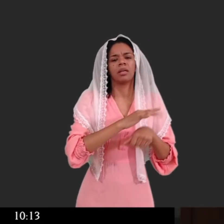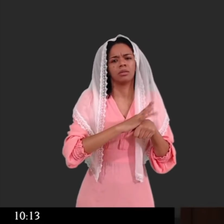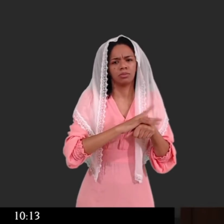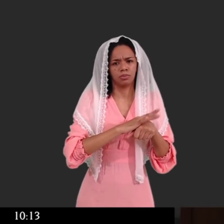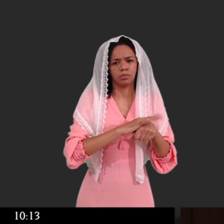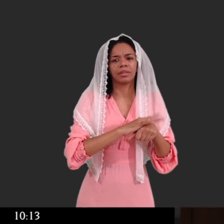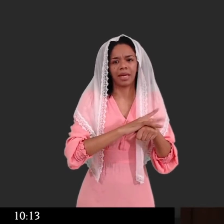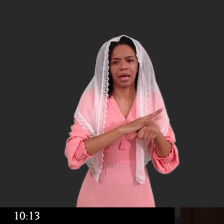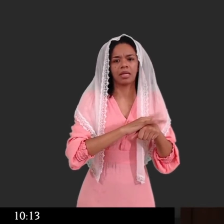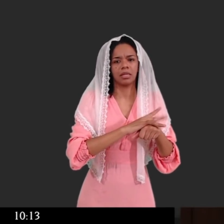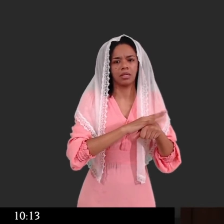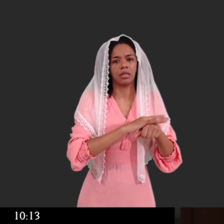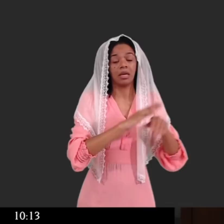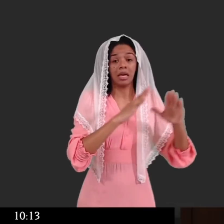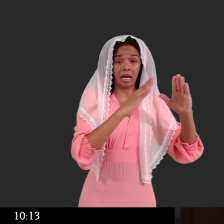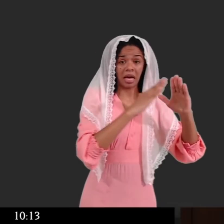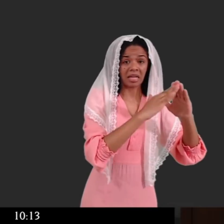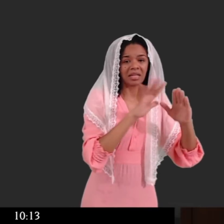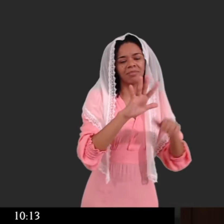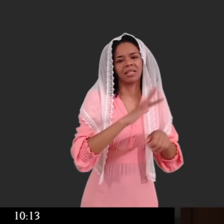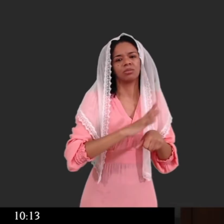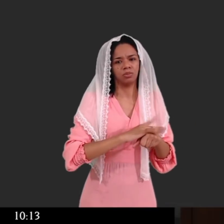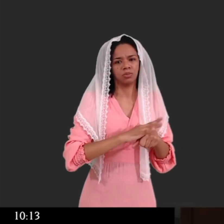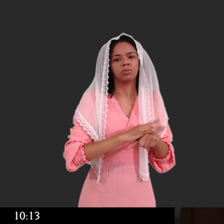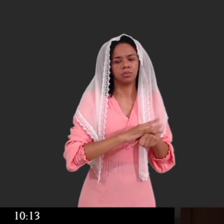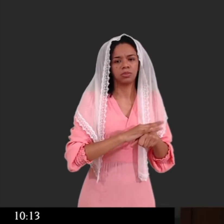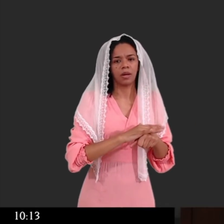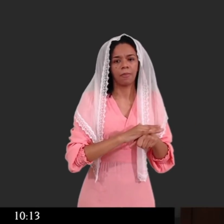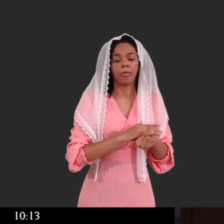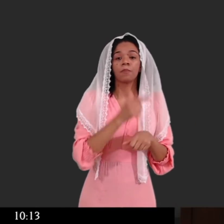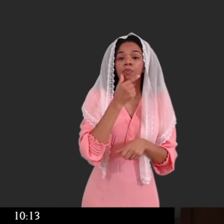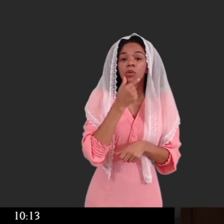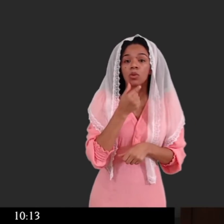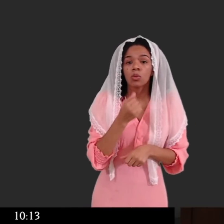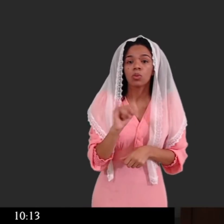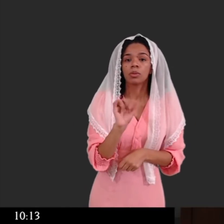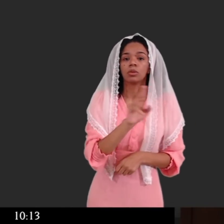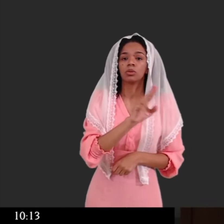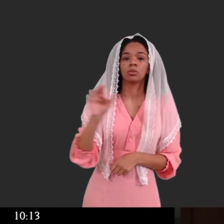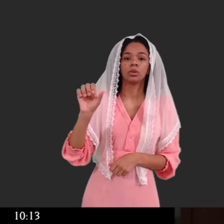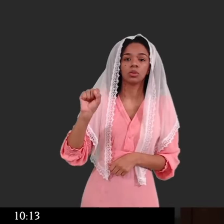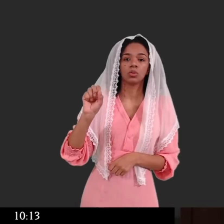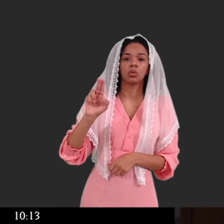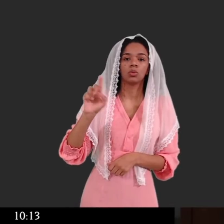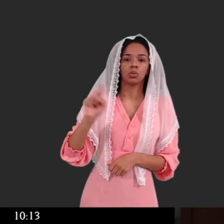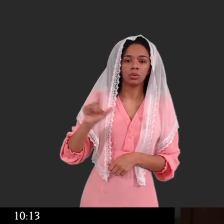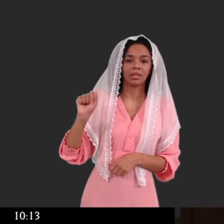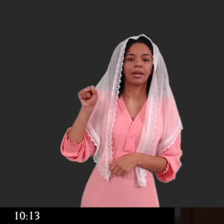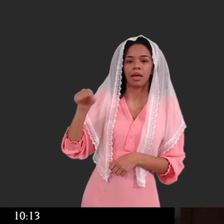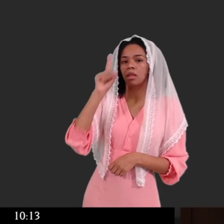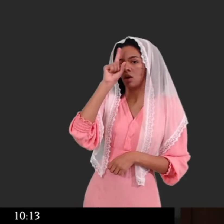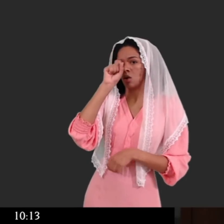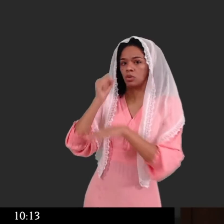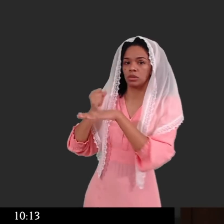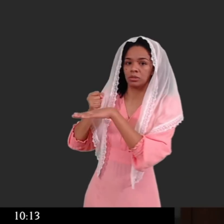casa, não está muito bem. Também o nosso irmão Souza, esse está internado no hospital, tomando sangue, é o